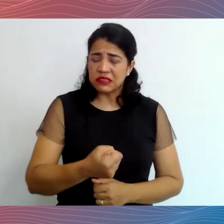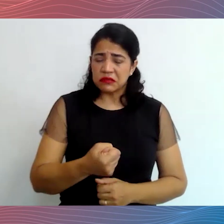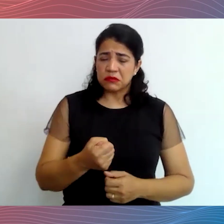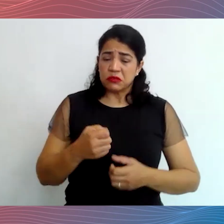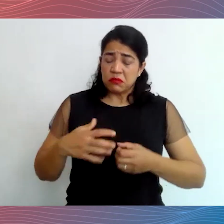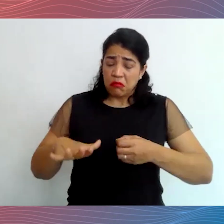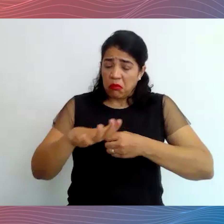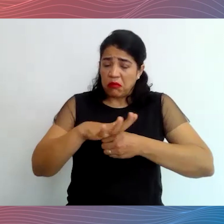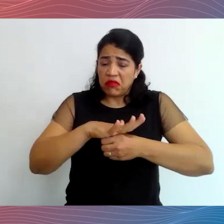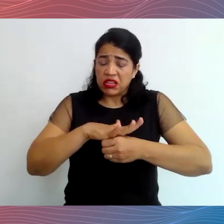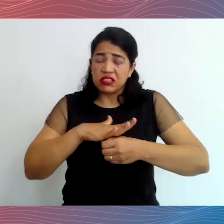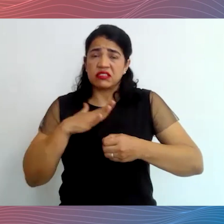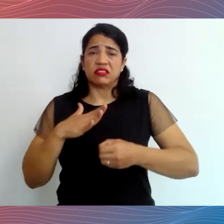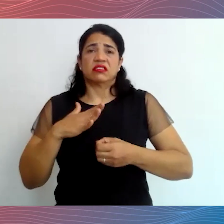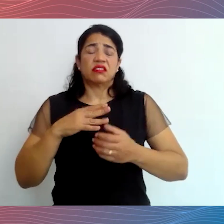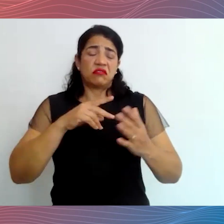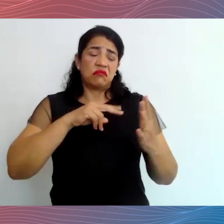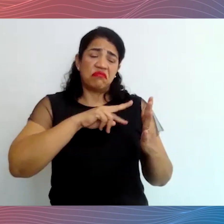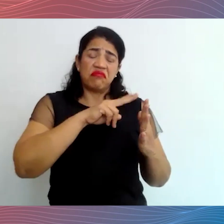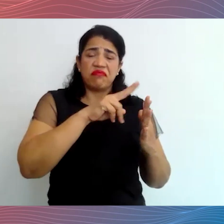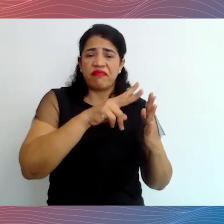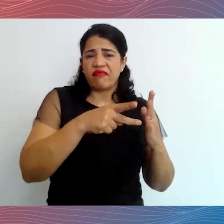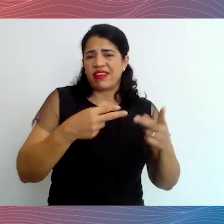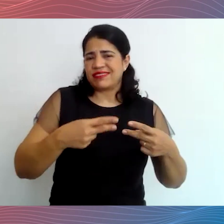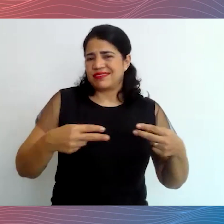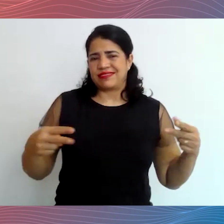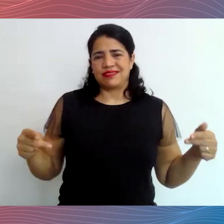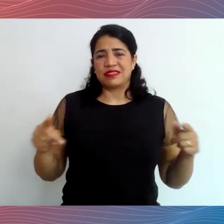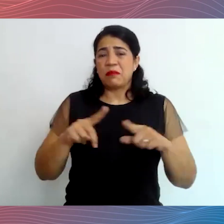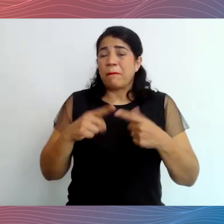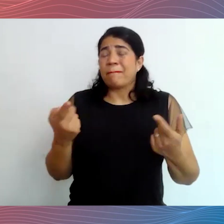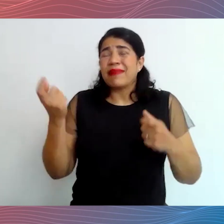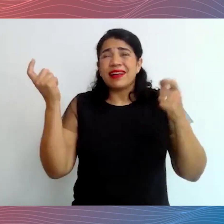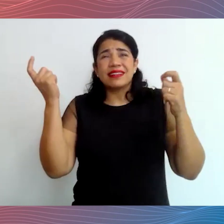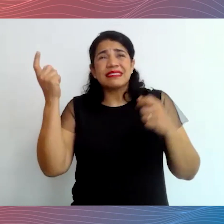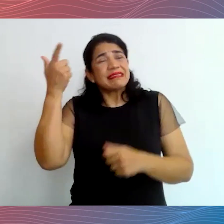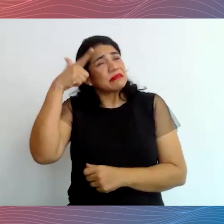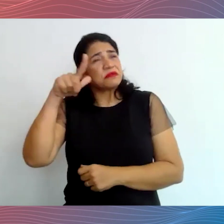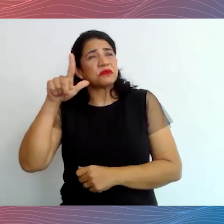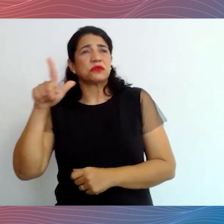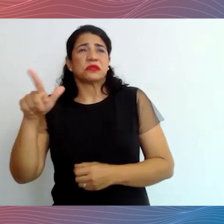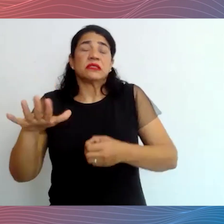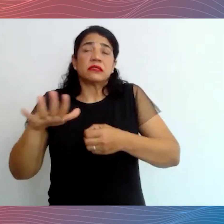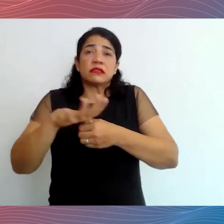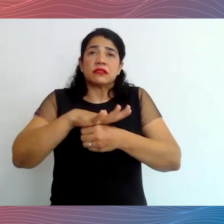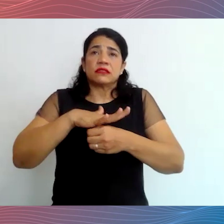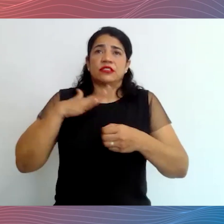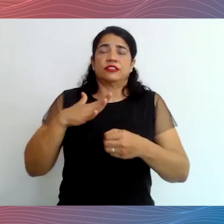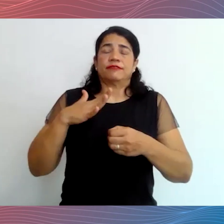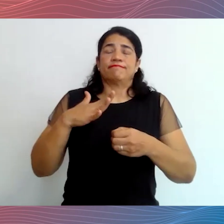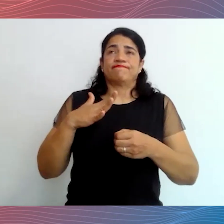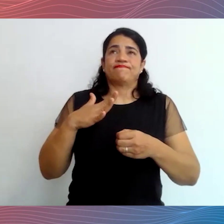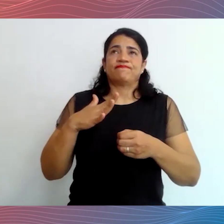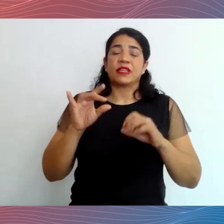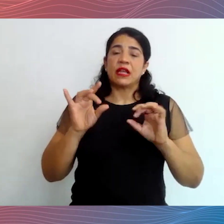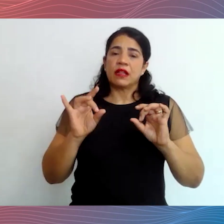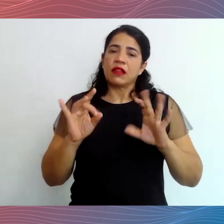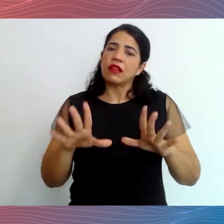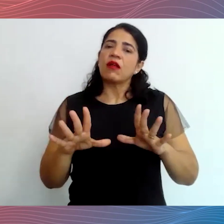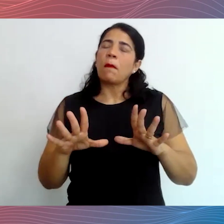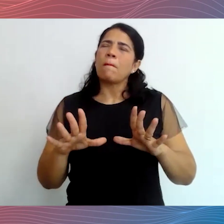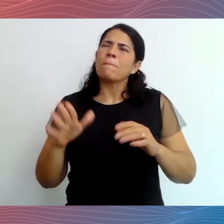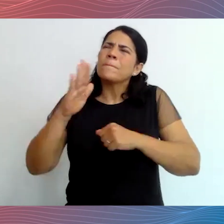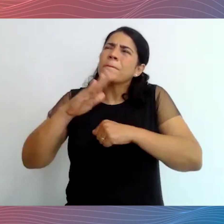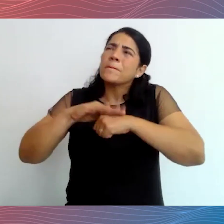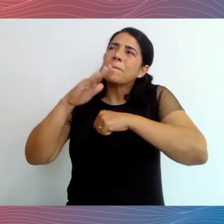e essas coisas não nos preenchem. Então, graças a Deus, irmãos, quanto mais nós desfrutamos do fluir dessa graça passando por